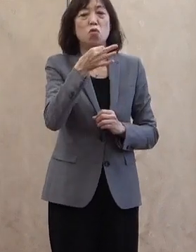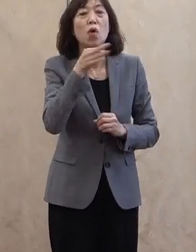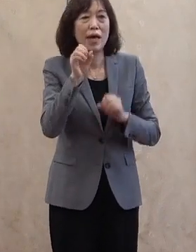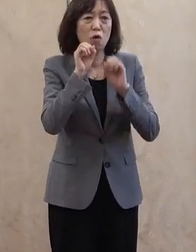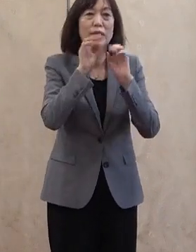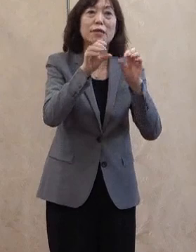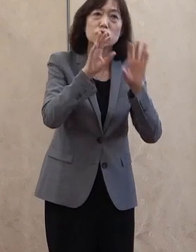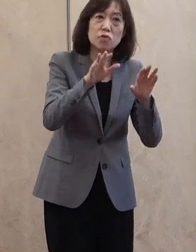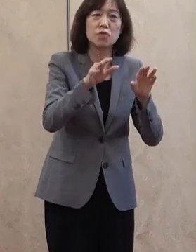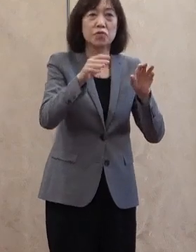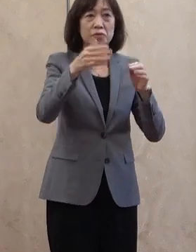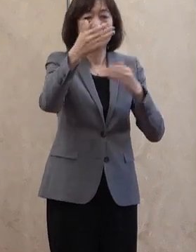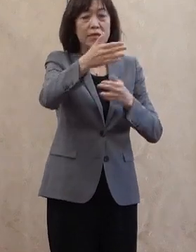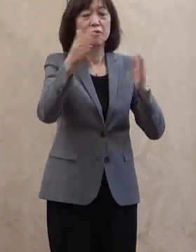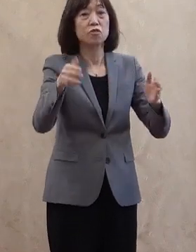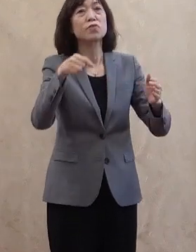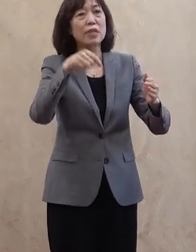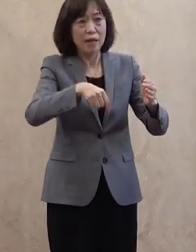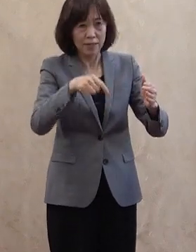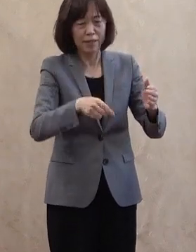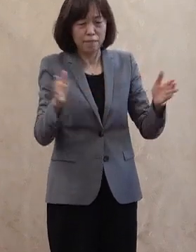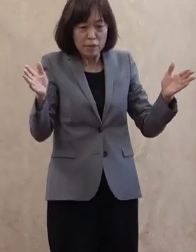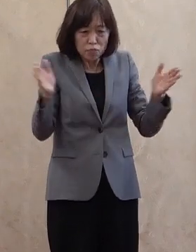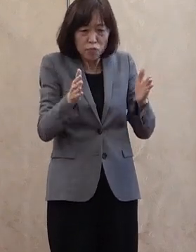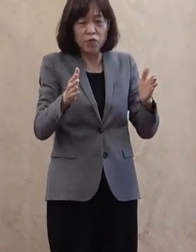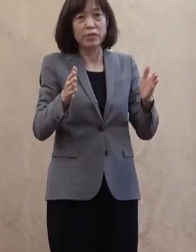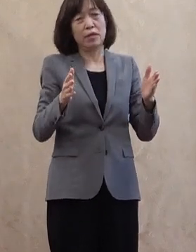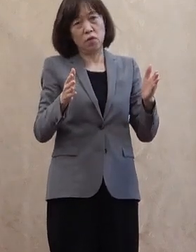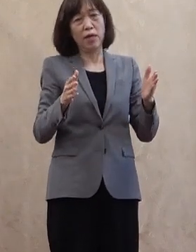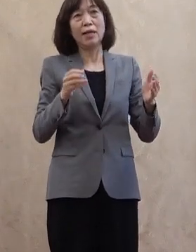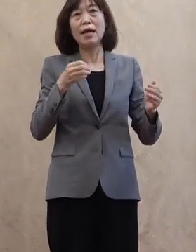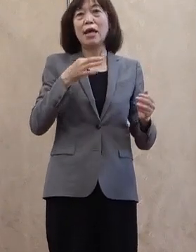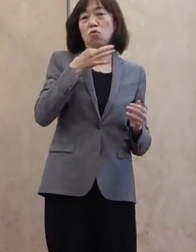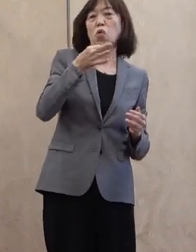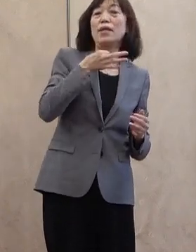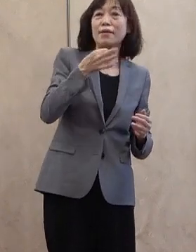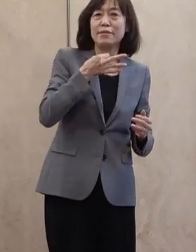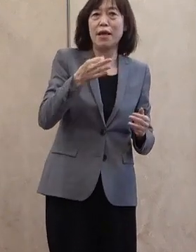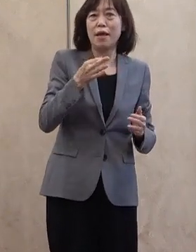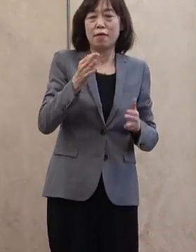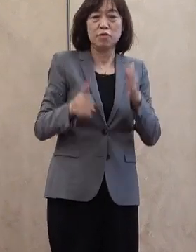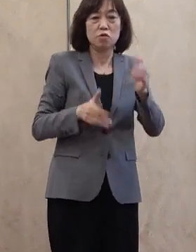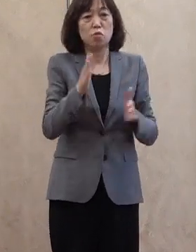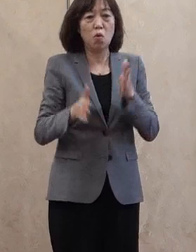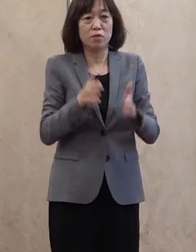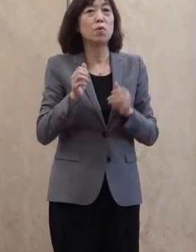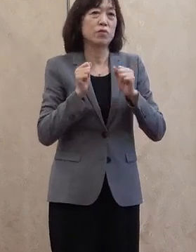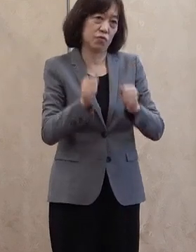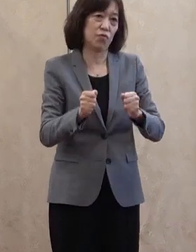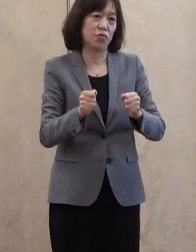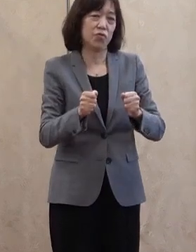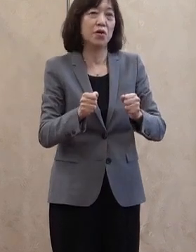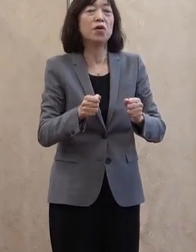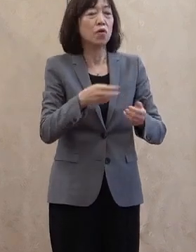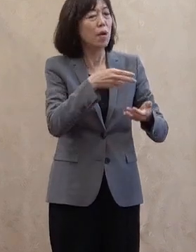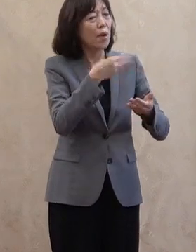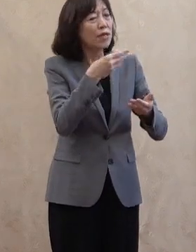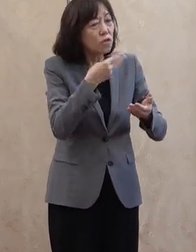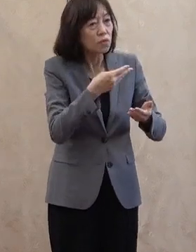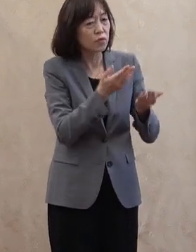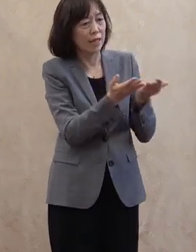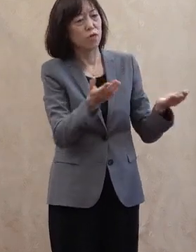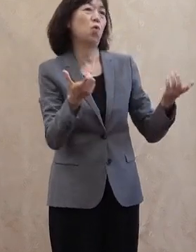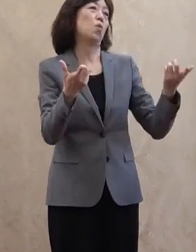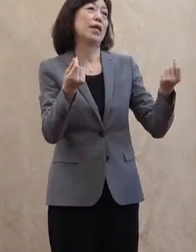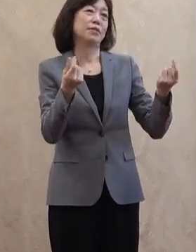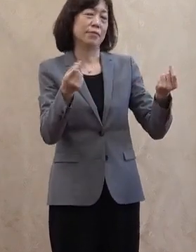、室内の密封した状態の中でこう大声を出しながらスポーツをするというのは、これはもう飲食の場とも同様での趣旨ですけれども、感